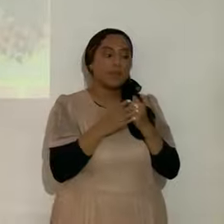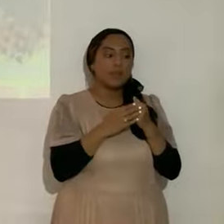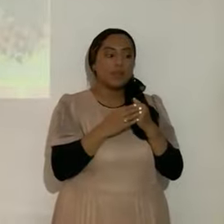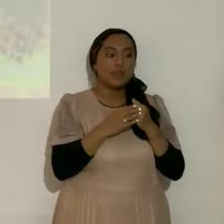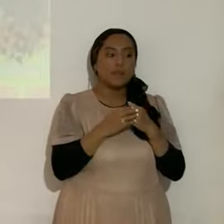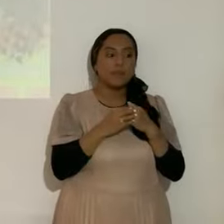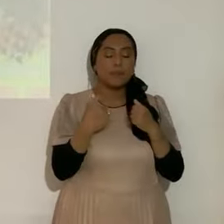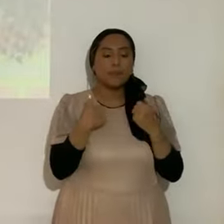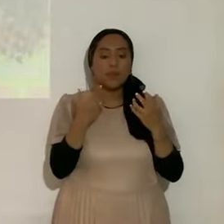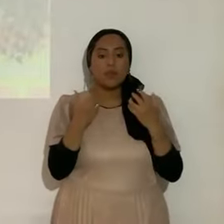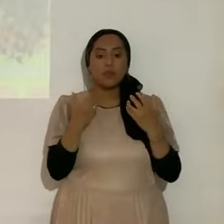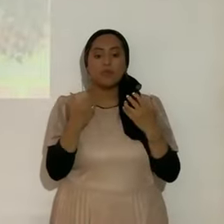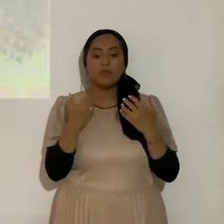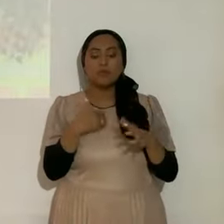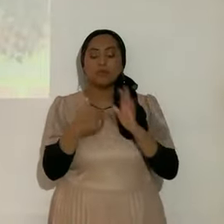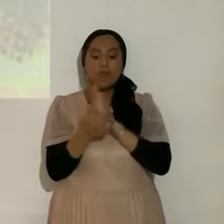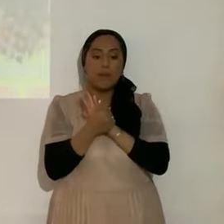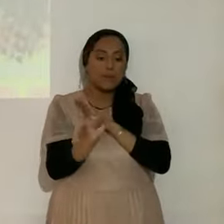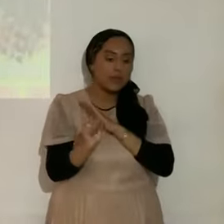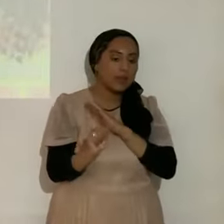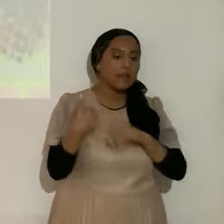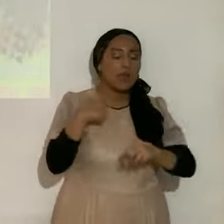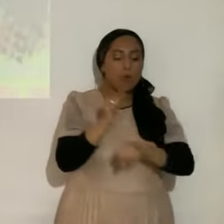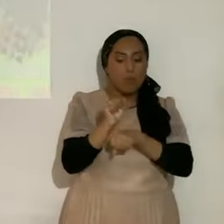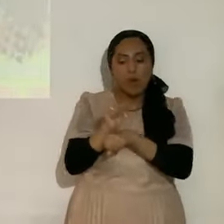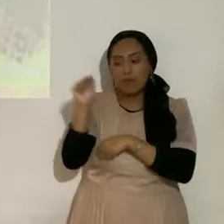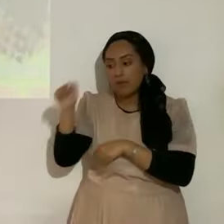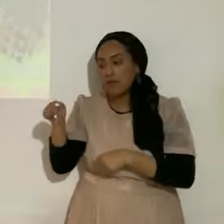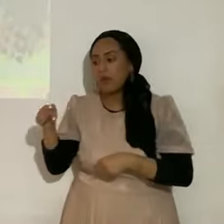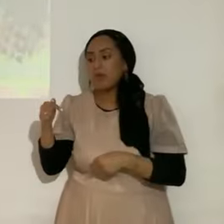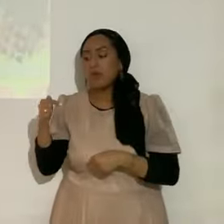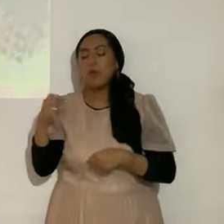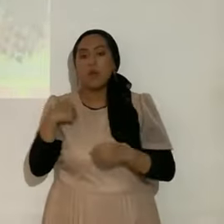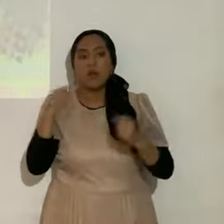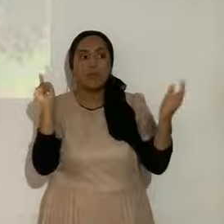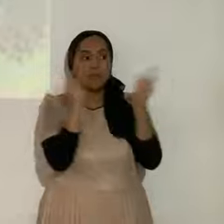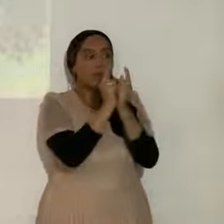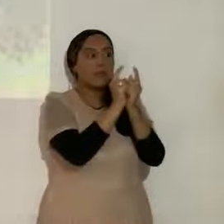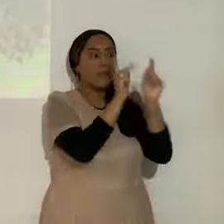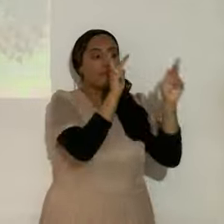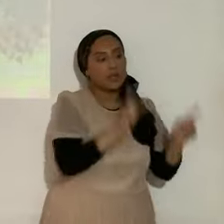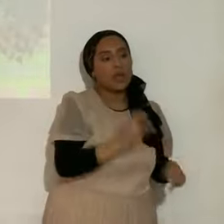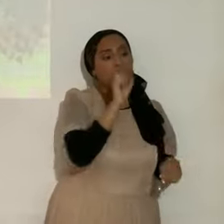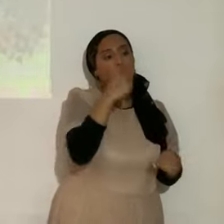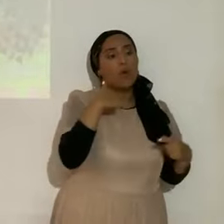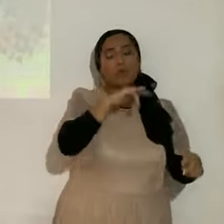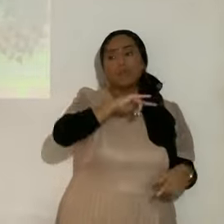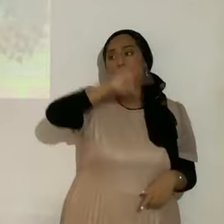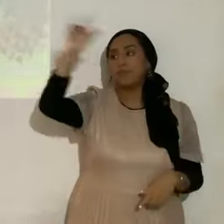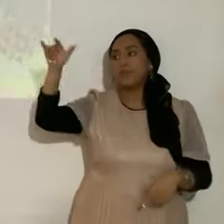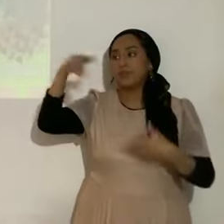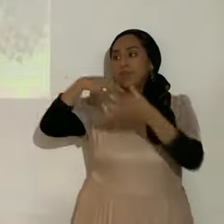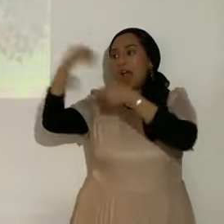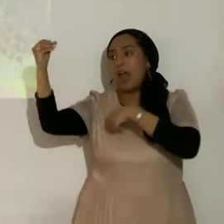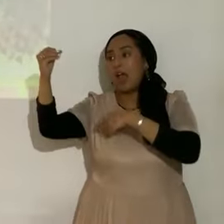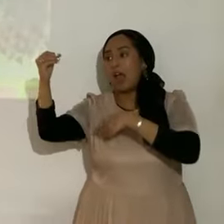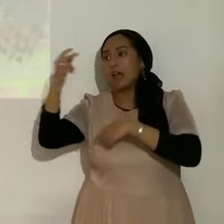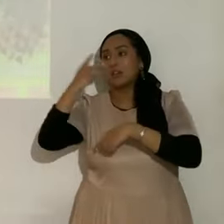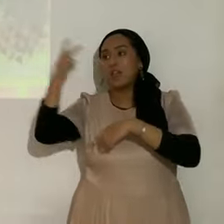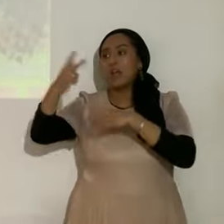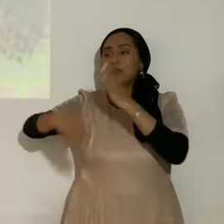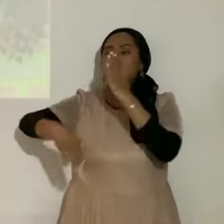tal vez ser un profesionista X. Oye, quiero conocer a mi artista favorito. O quiero ir a no sé, al extranjero a ver un